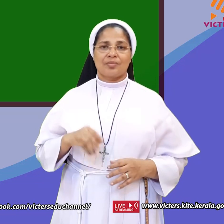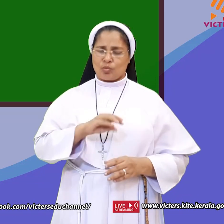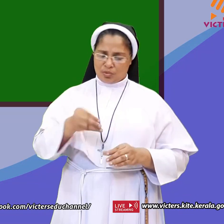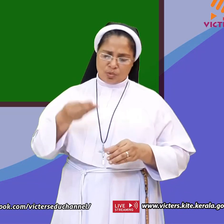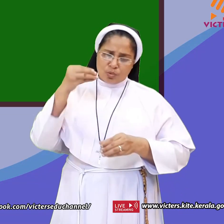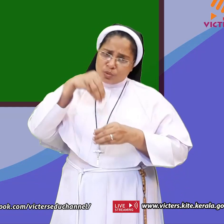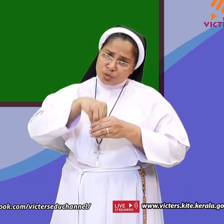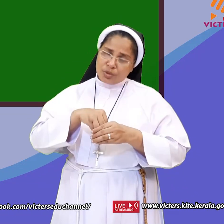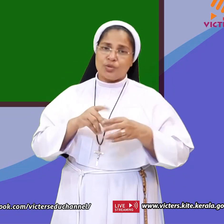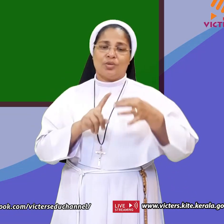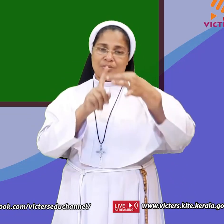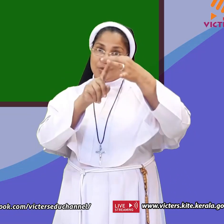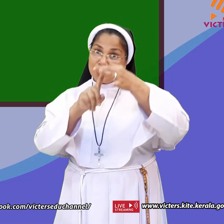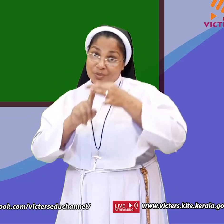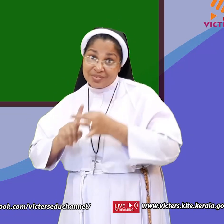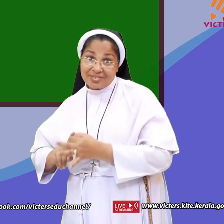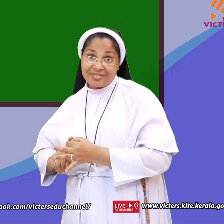ഉൾക്കൊള്ളിച്ചുള്ള ചോദ്യങ്ങളാണ്